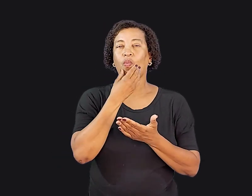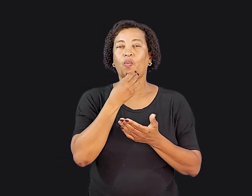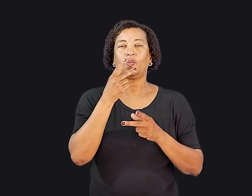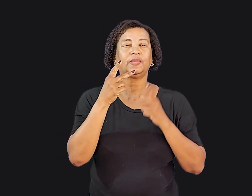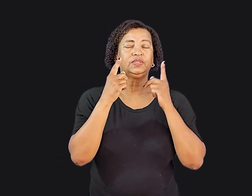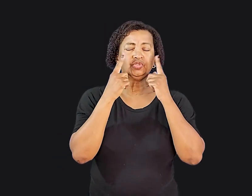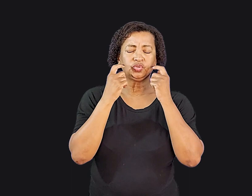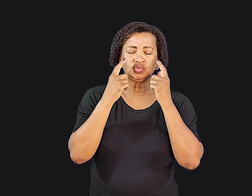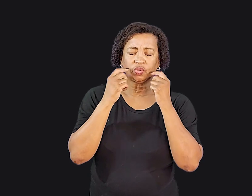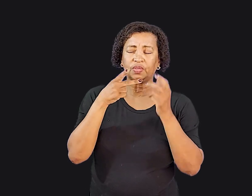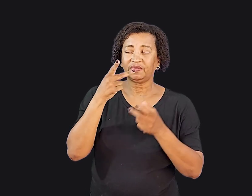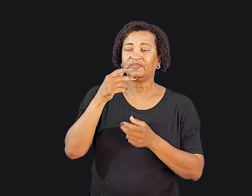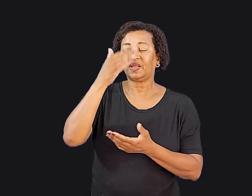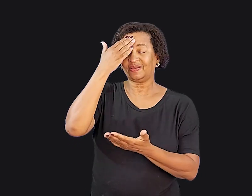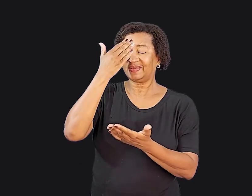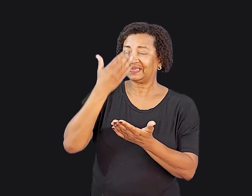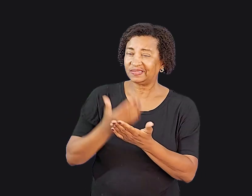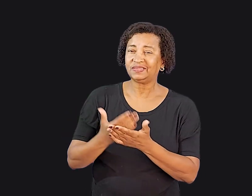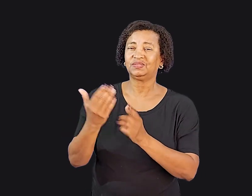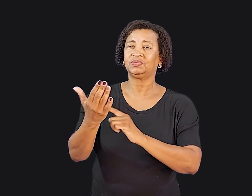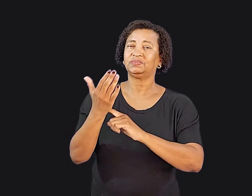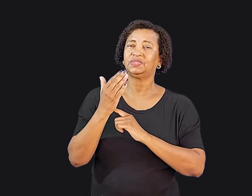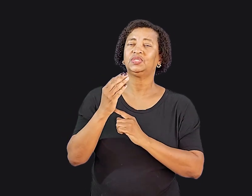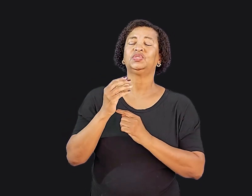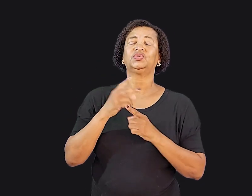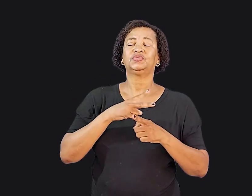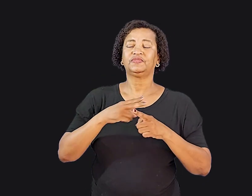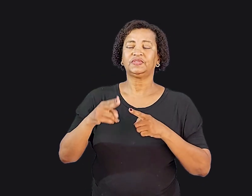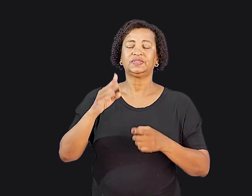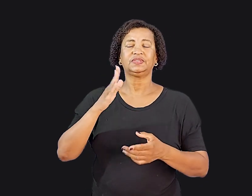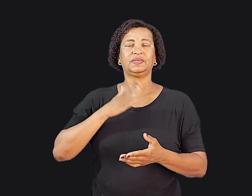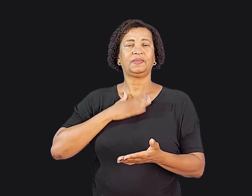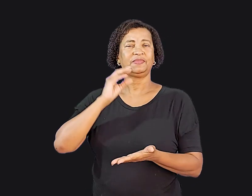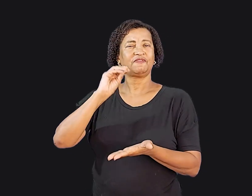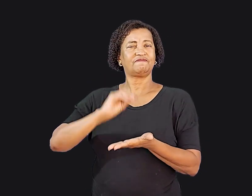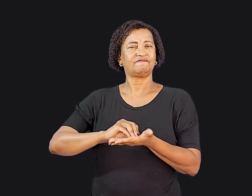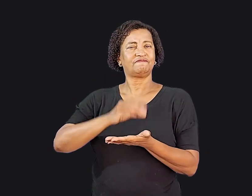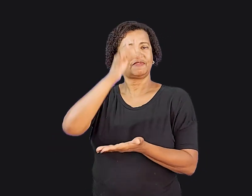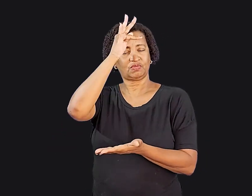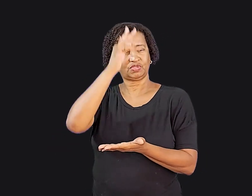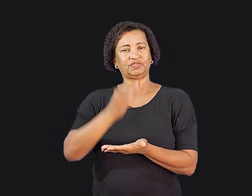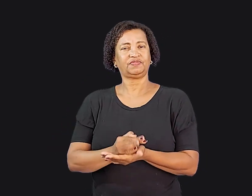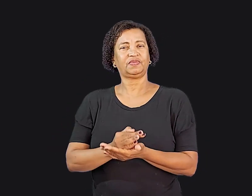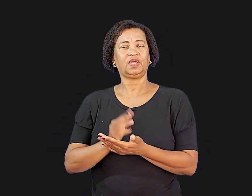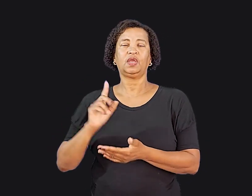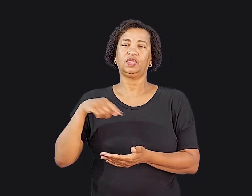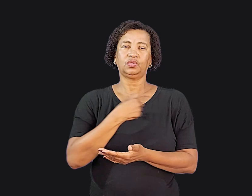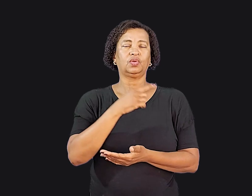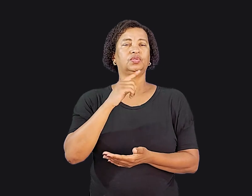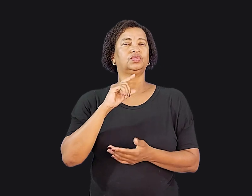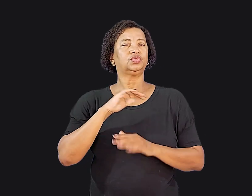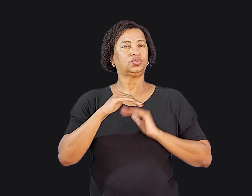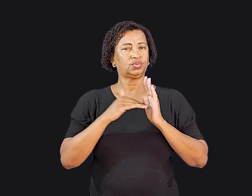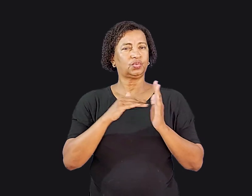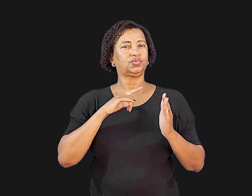choro e diz: "Creio, ajuda-me a vencer a minha incredulidade." Todos nós temos um limite de